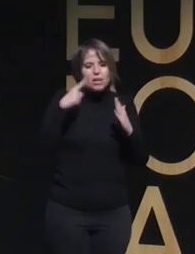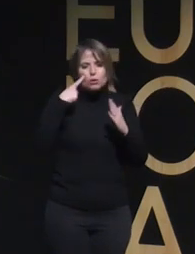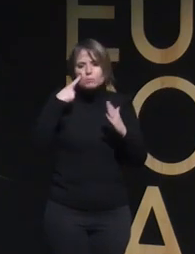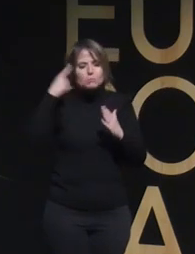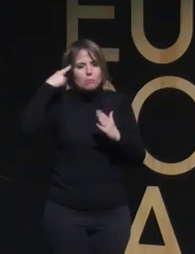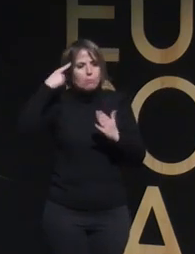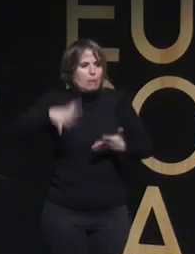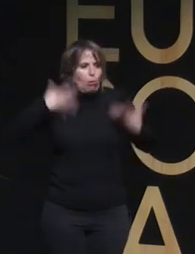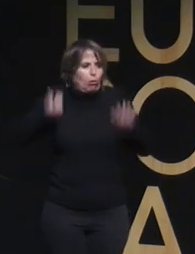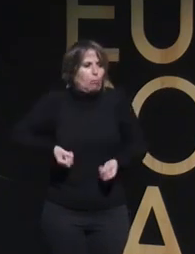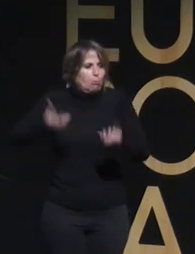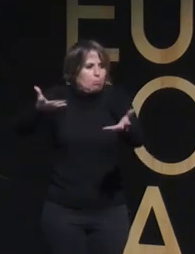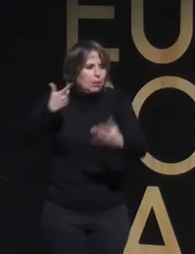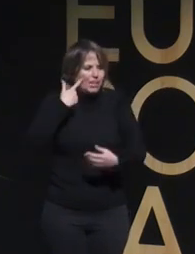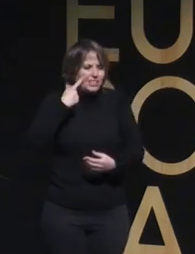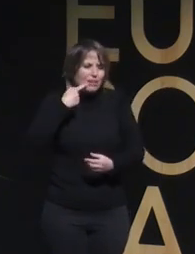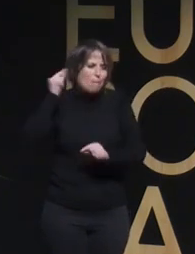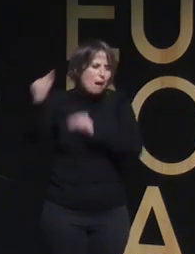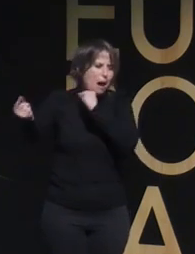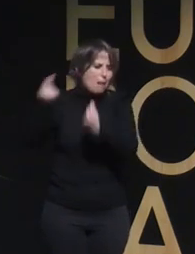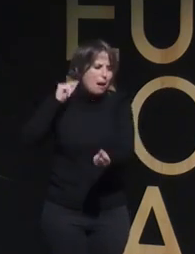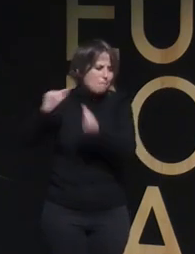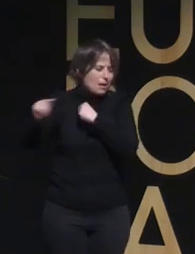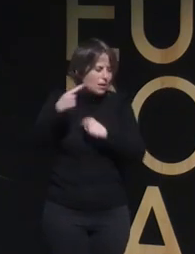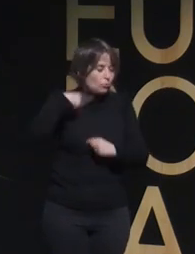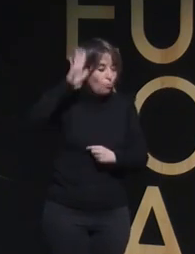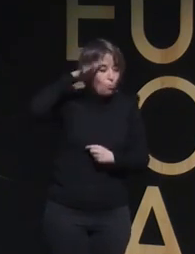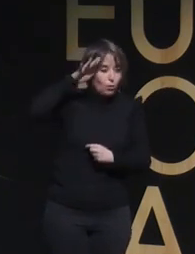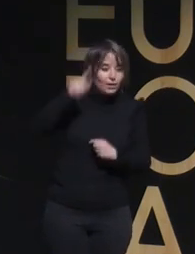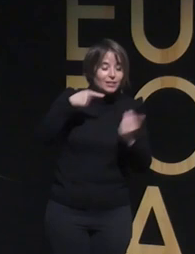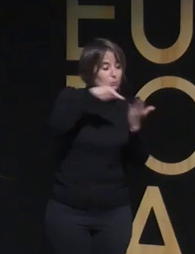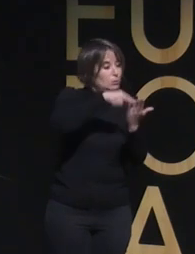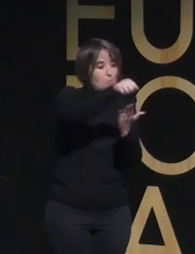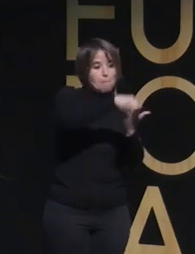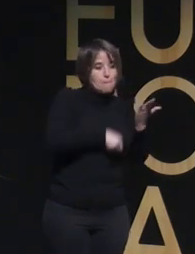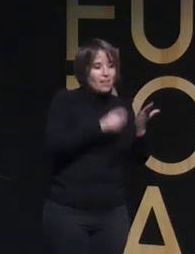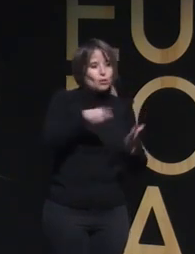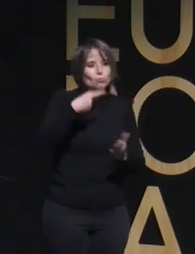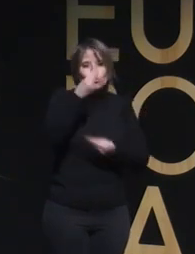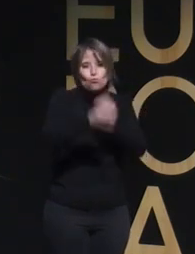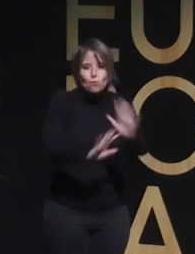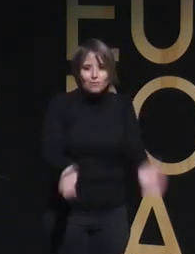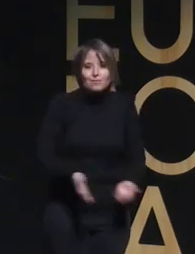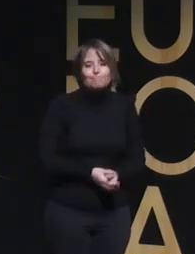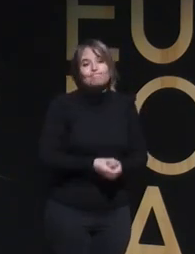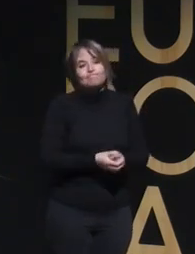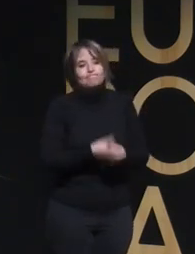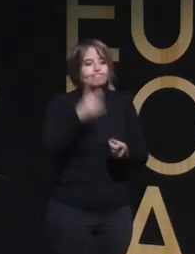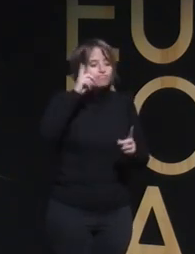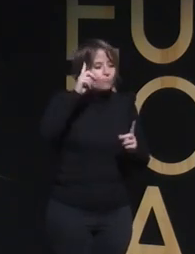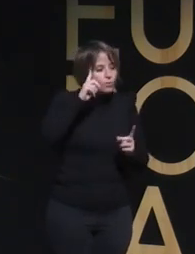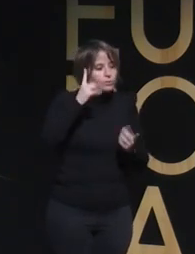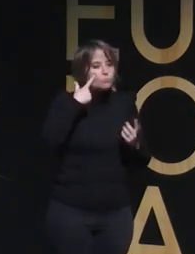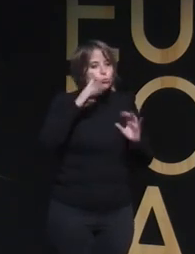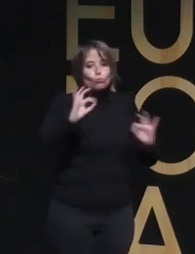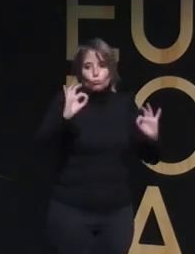amígdala. Y se están diciendo de todo y pueden estar diciendo barbaridades, pero luego realmente no es algo que vayan a llevar a cabo. Entonces, yo tenía muchísimo